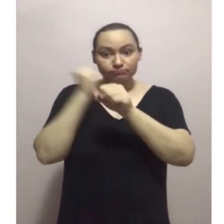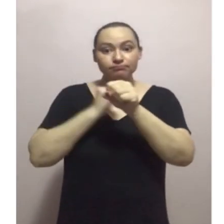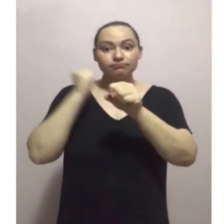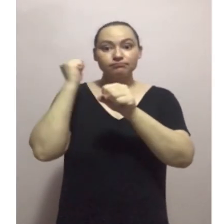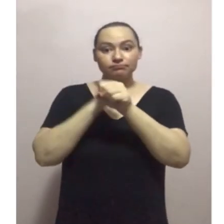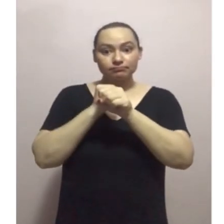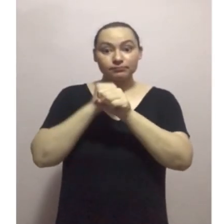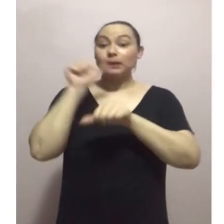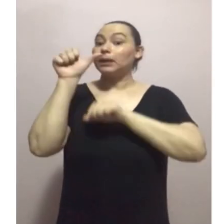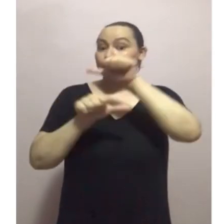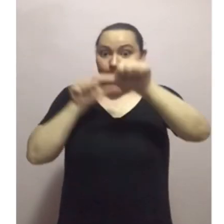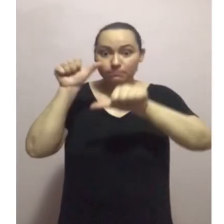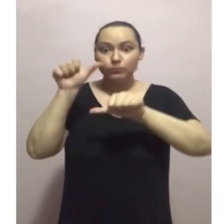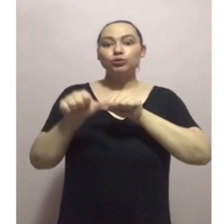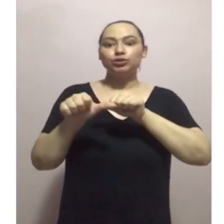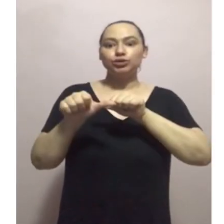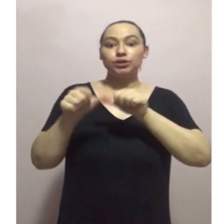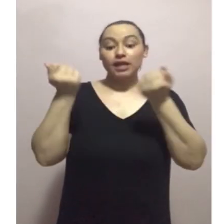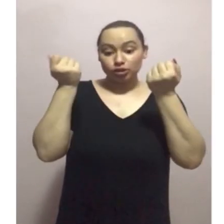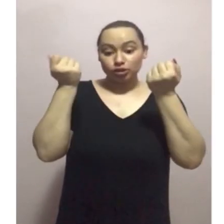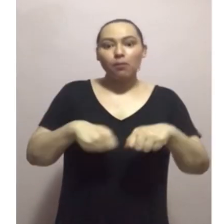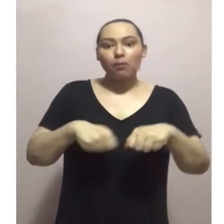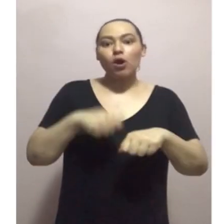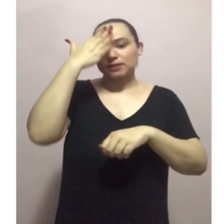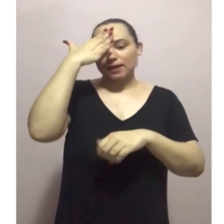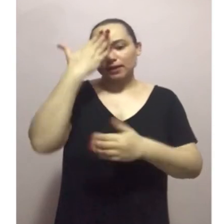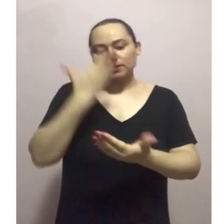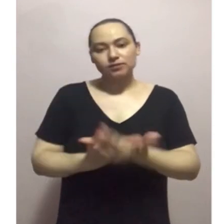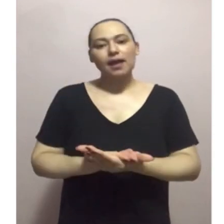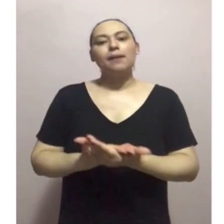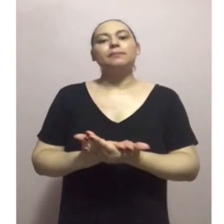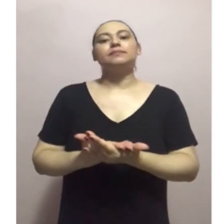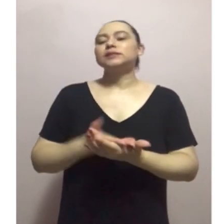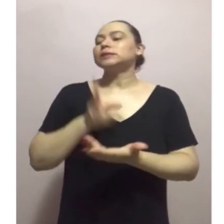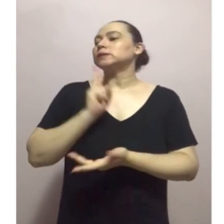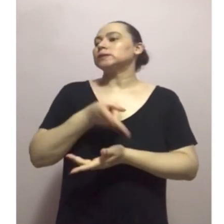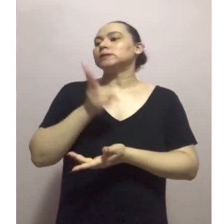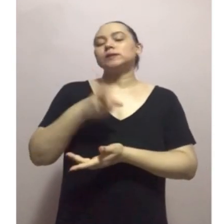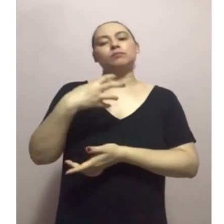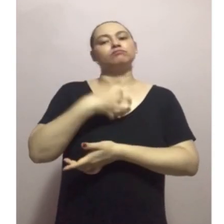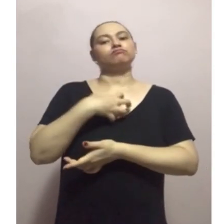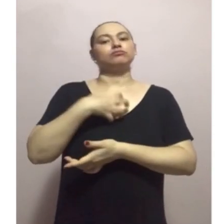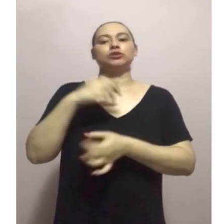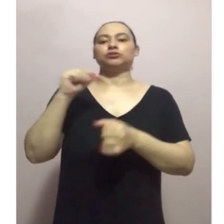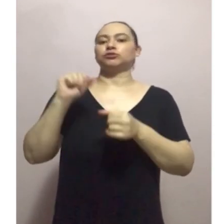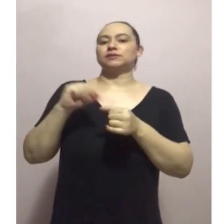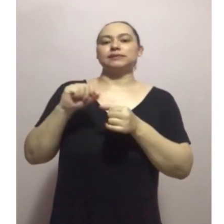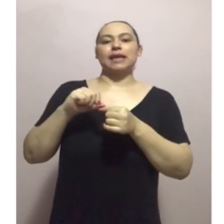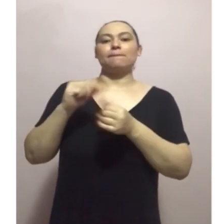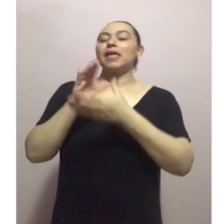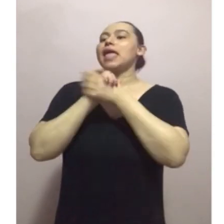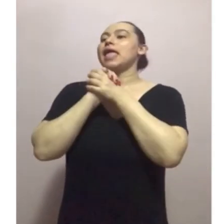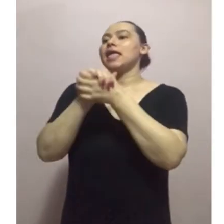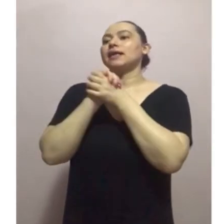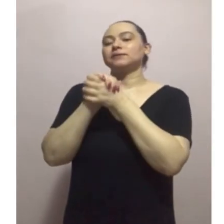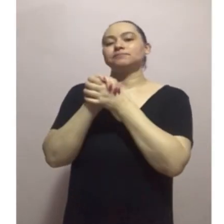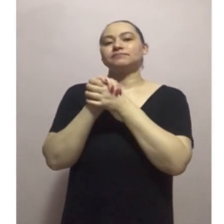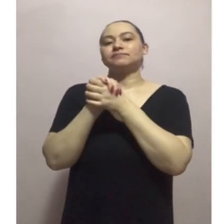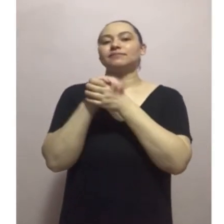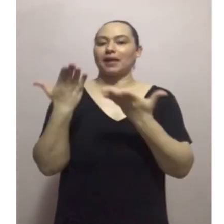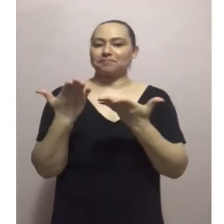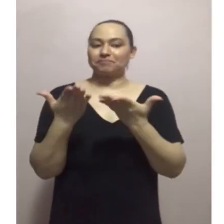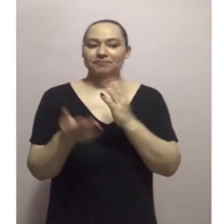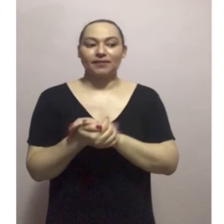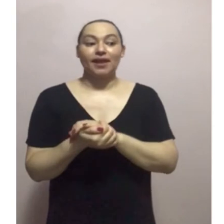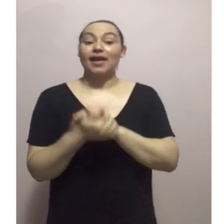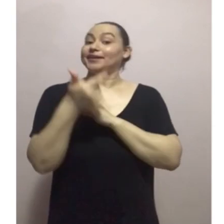reconstrua e a gente possa continuar acreditando que tem sempre um jeito de fazer, né, Deia? Queria te parabenizar.